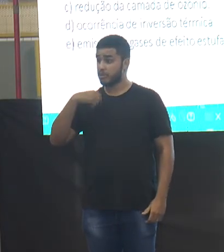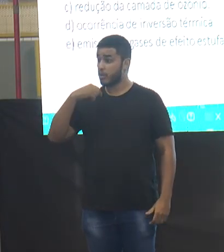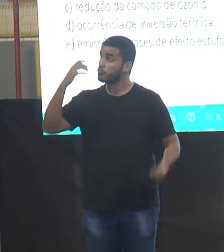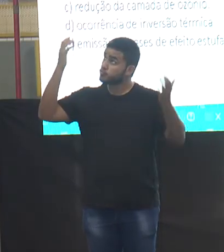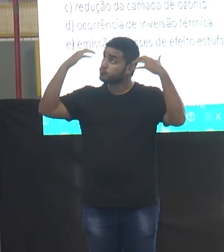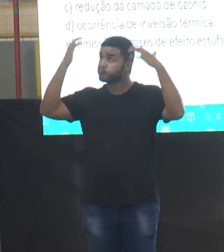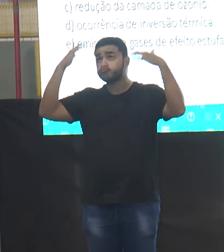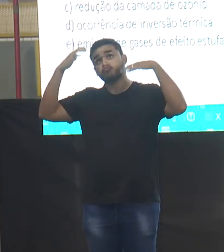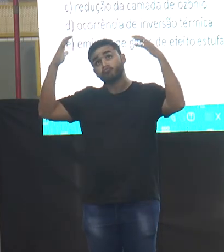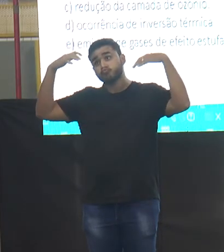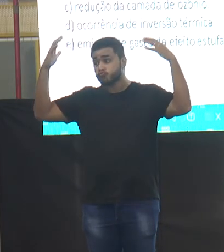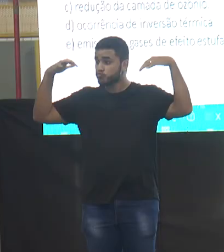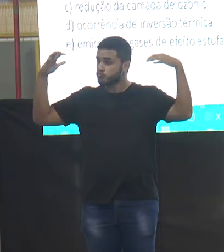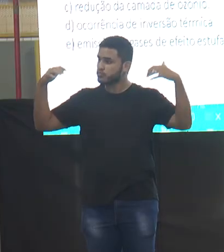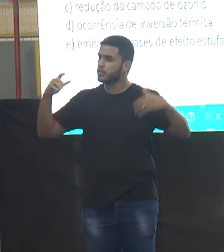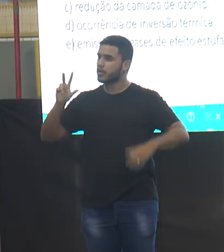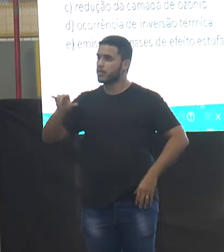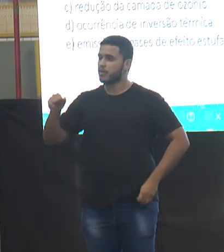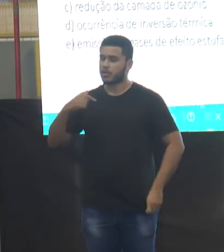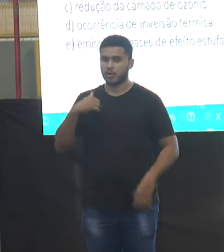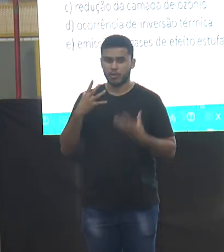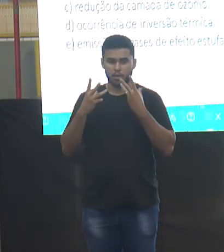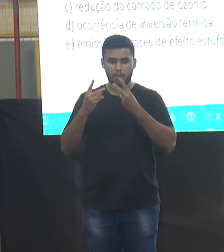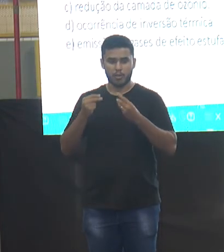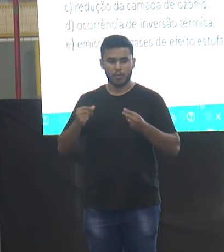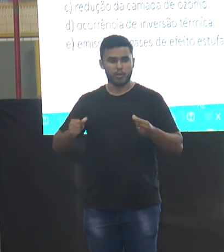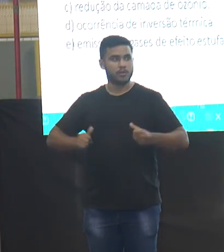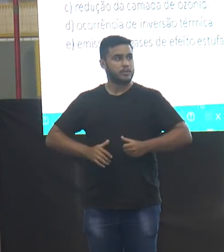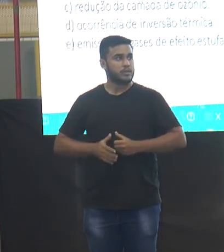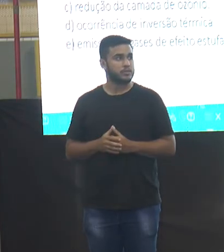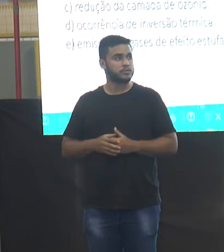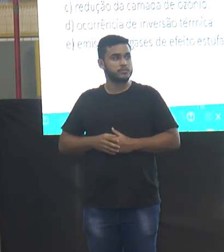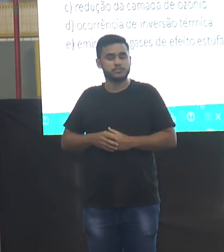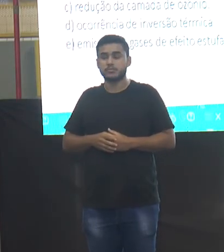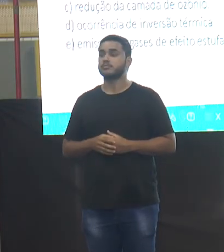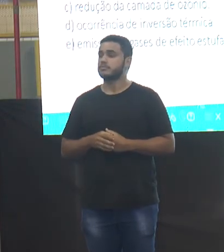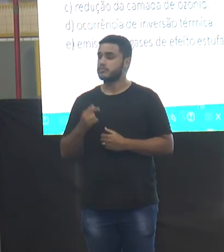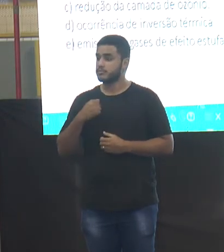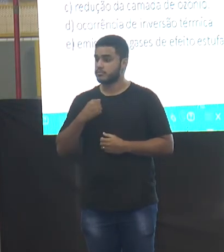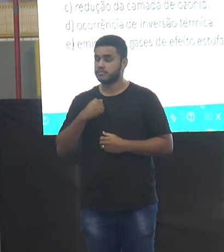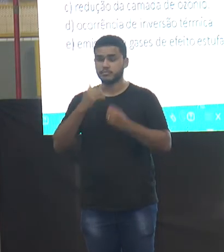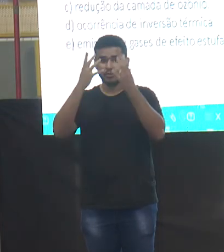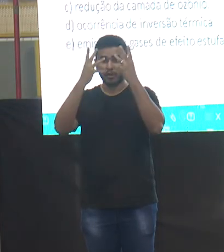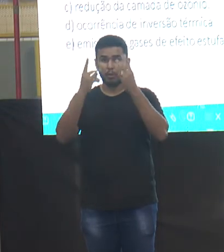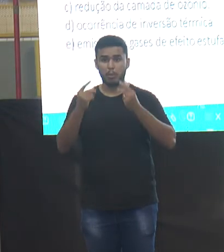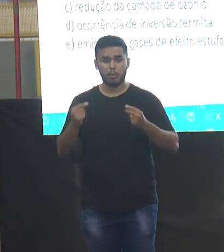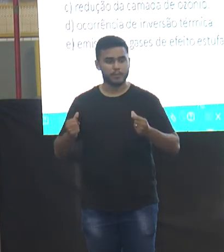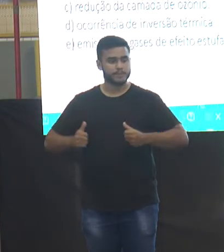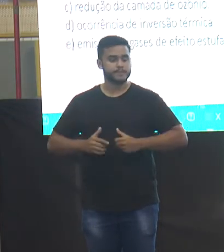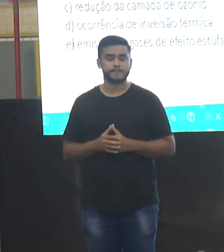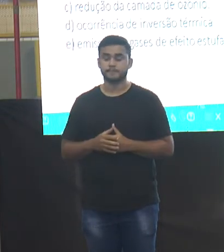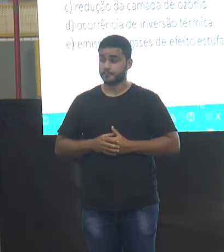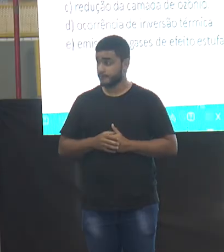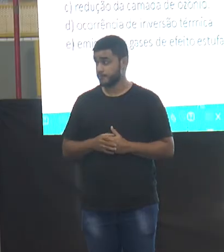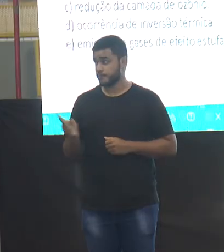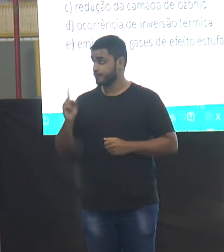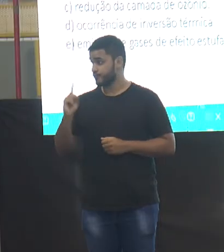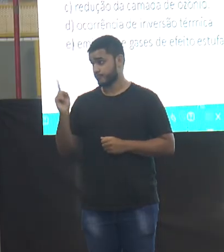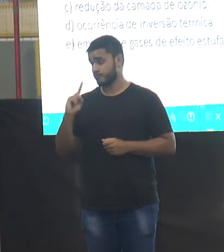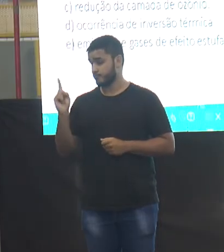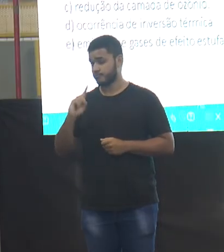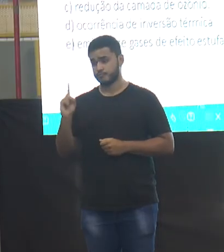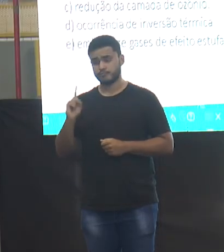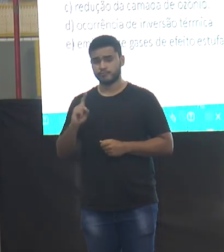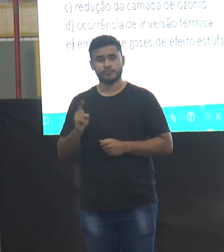chuva ácida, você vai se dissolver. É correndo e dissolvendo. Eu lembro a vocês que isso não